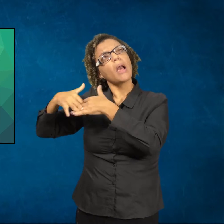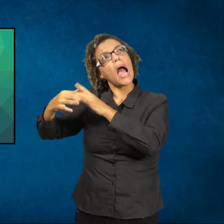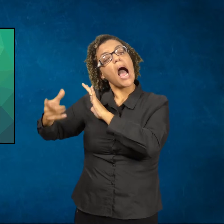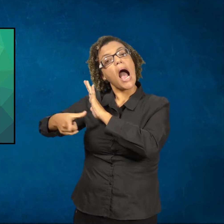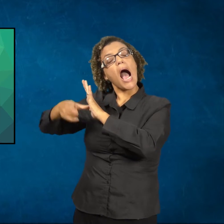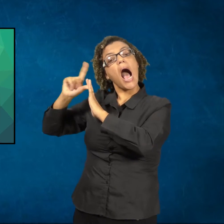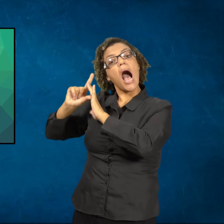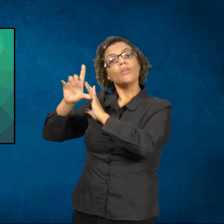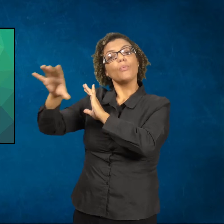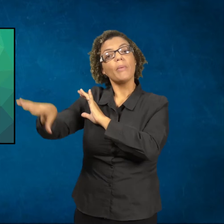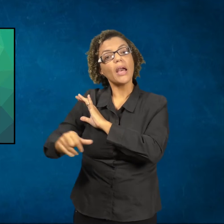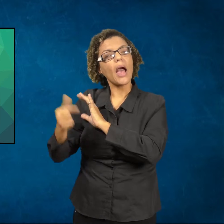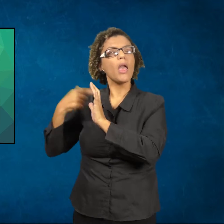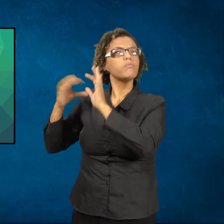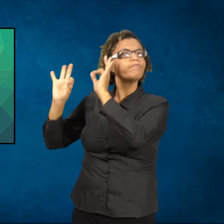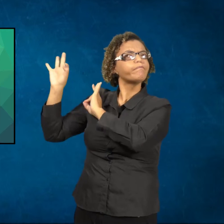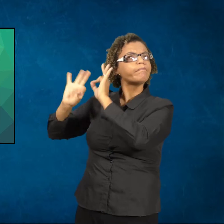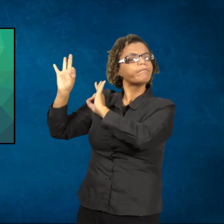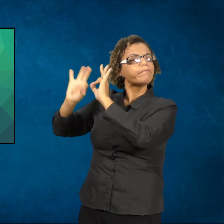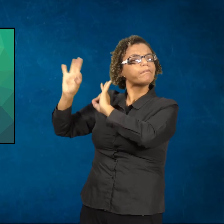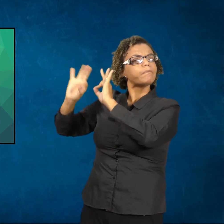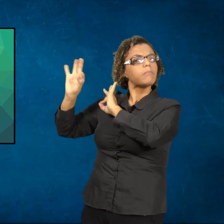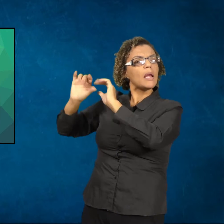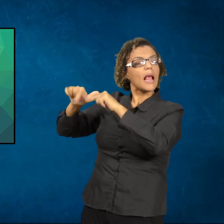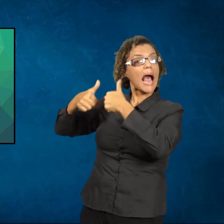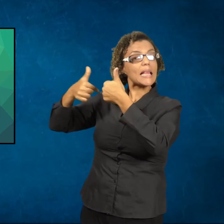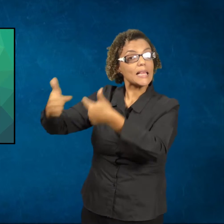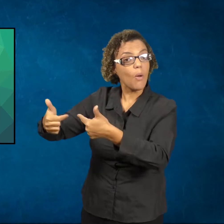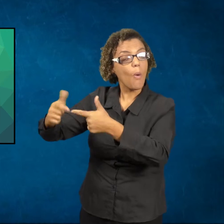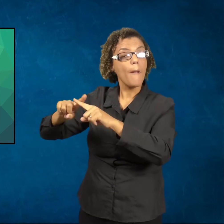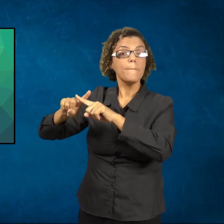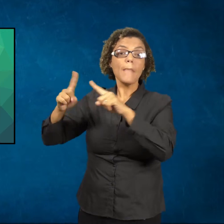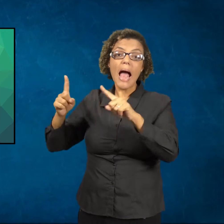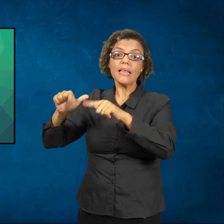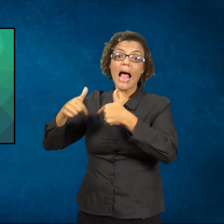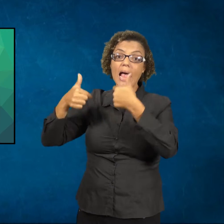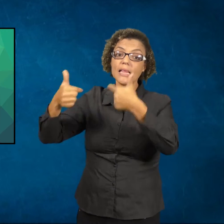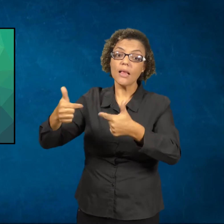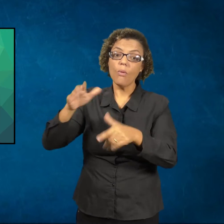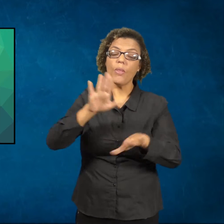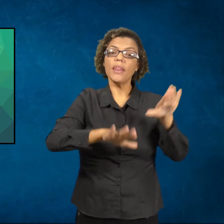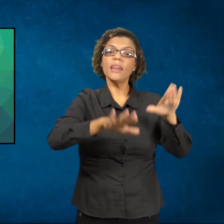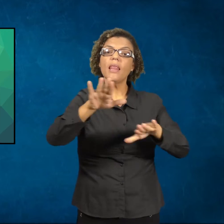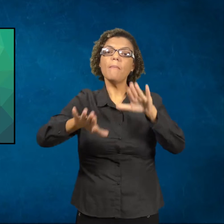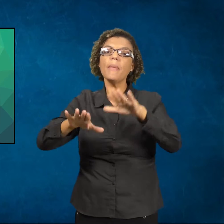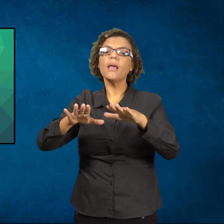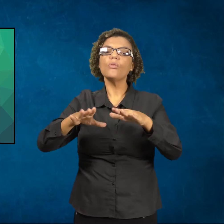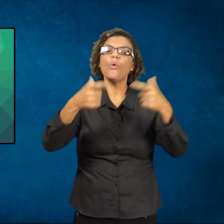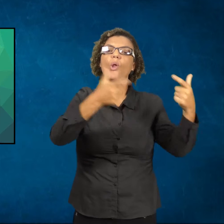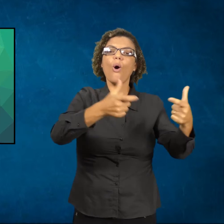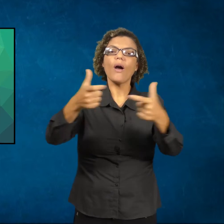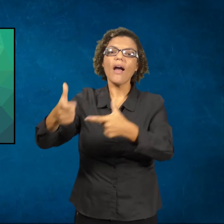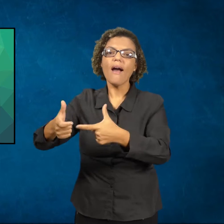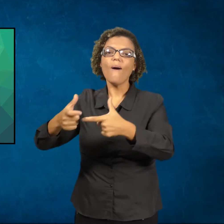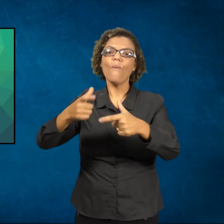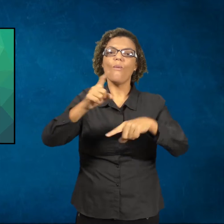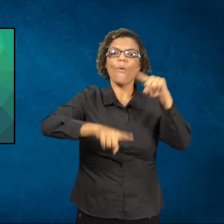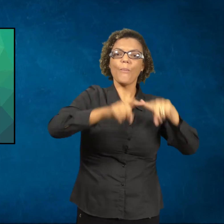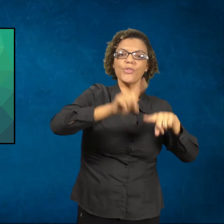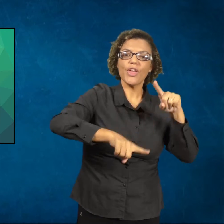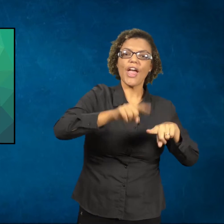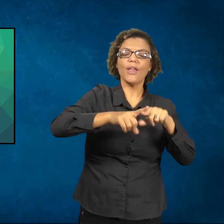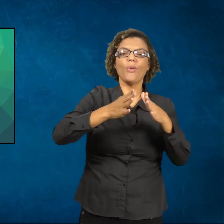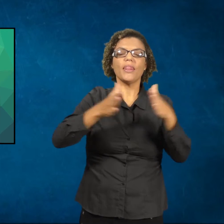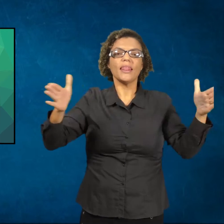permite organizar a ação, mas a ação em si vai depender de onde é que eu estou, qual objeto que é. E aí eu